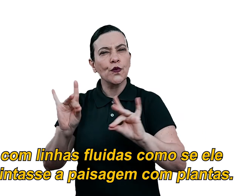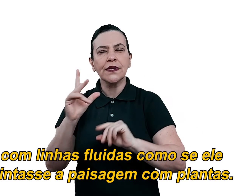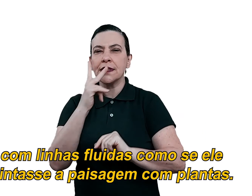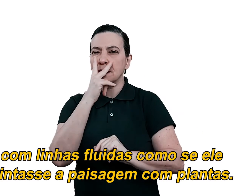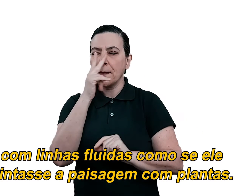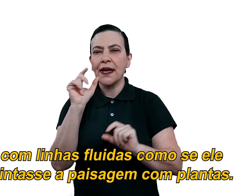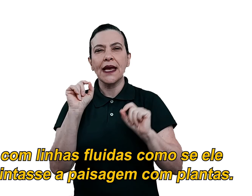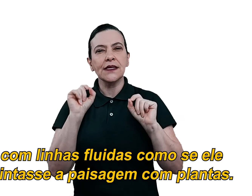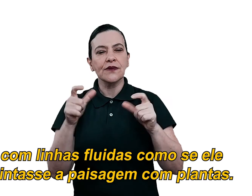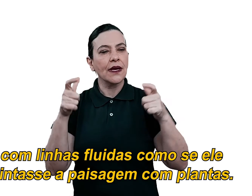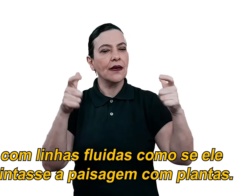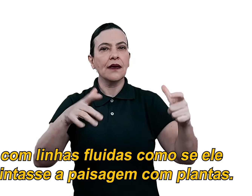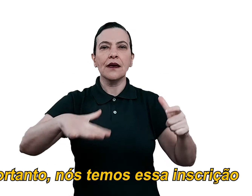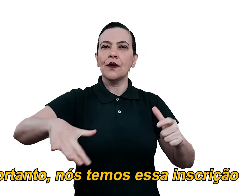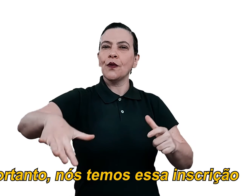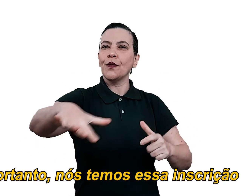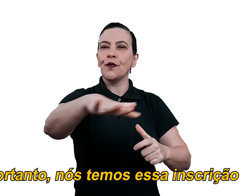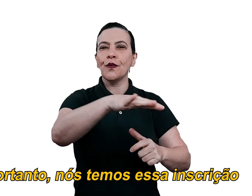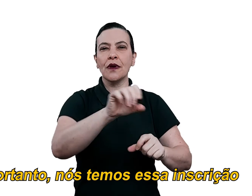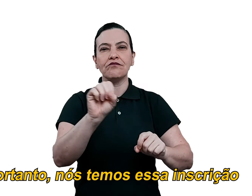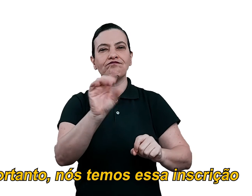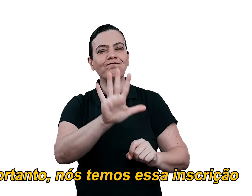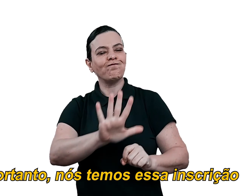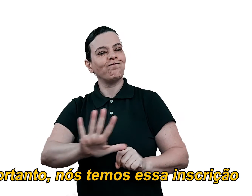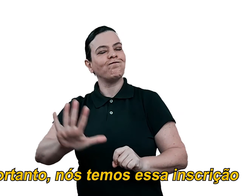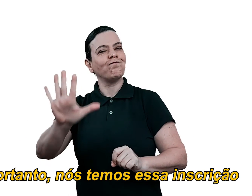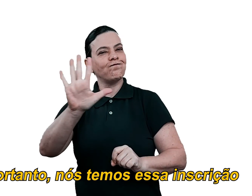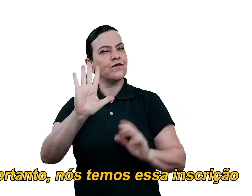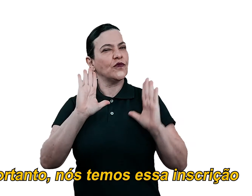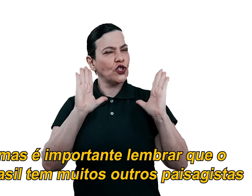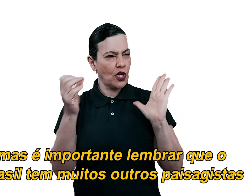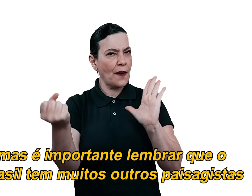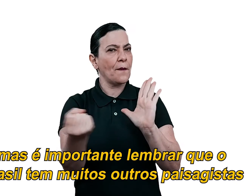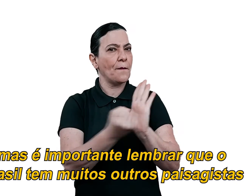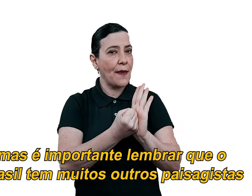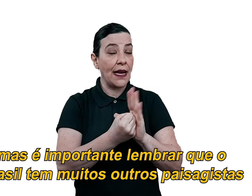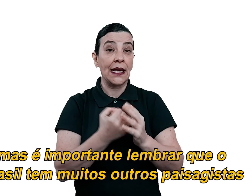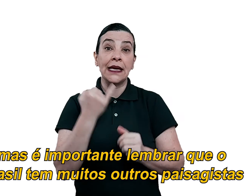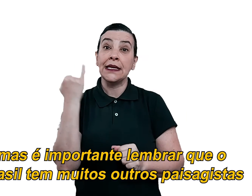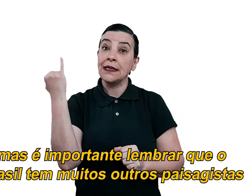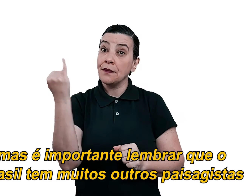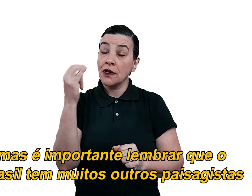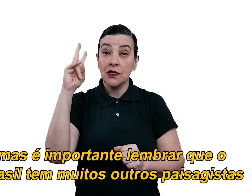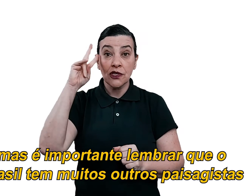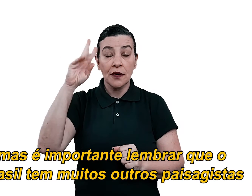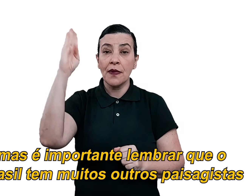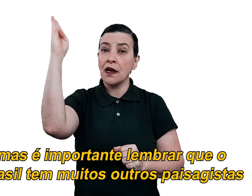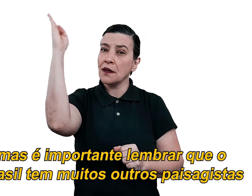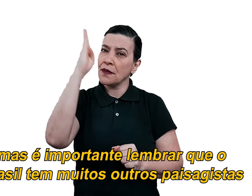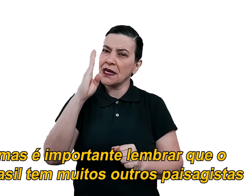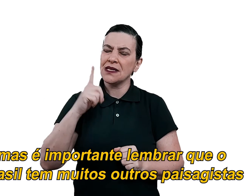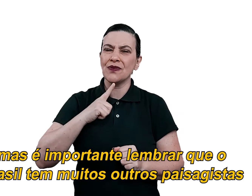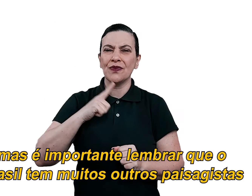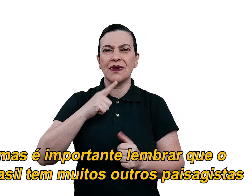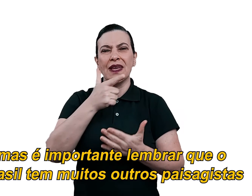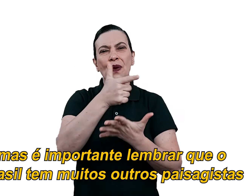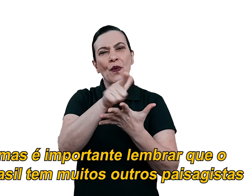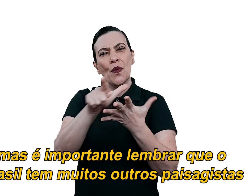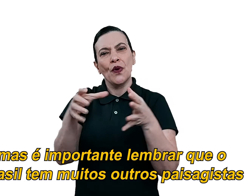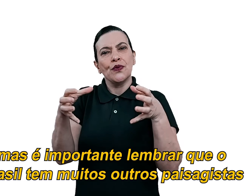pintasse a paisagem com plantas. Portanto, nós temos já essa inscrição, mas é importante lembrar que o Brasil tem muitos